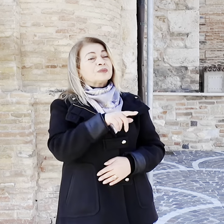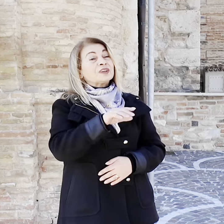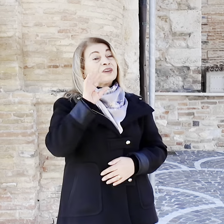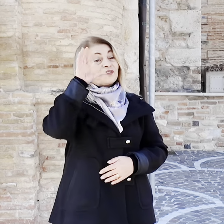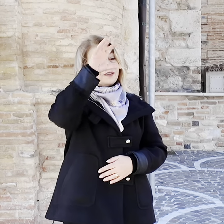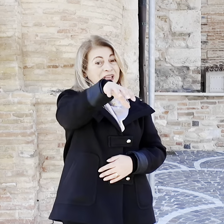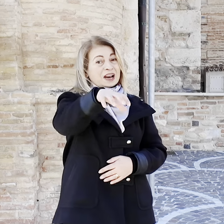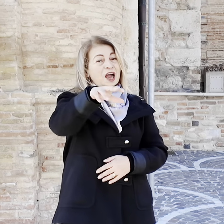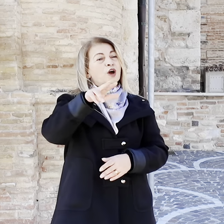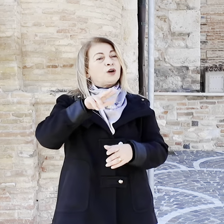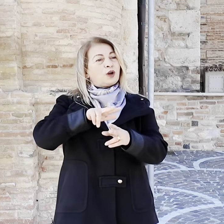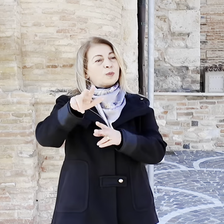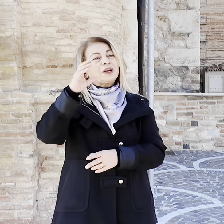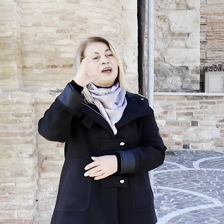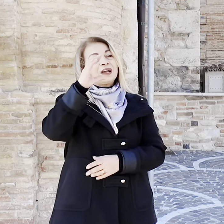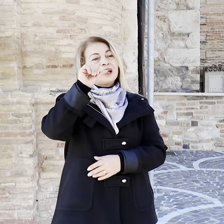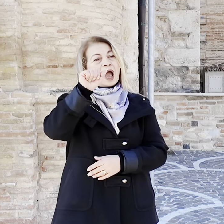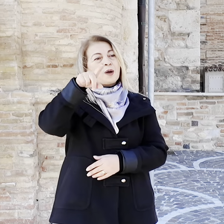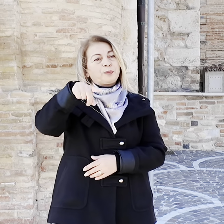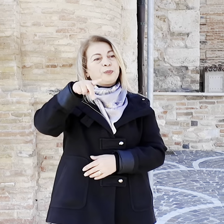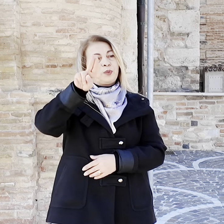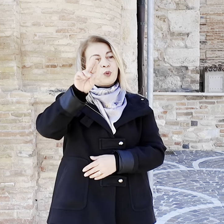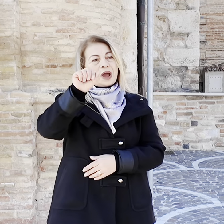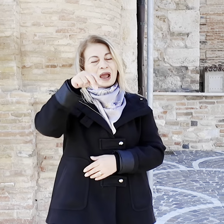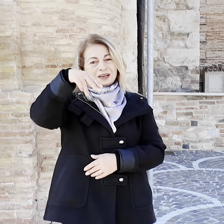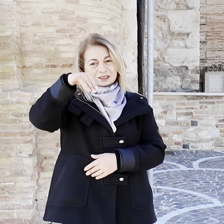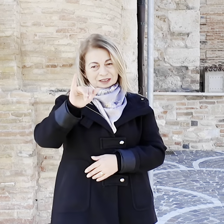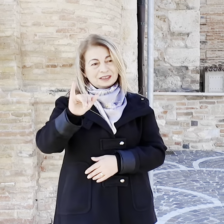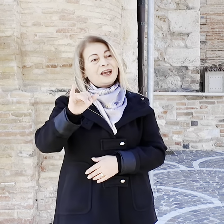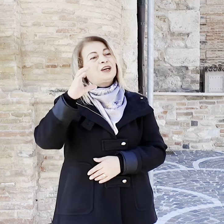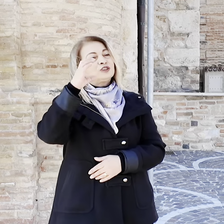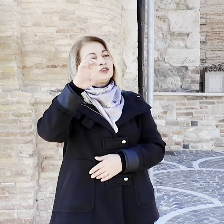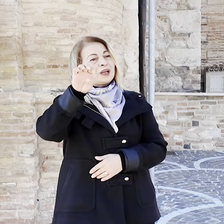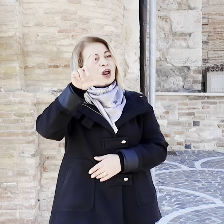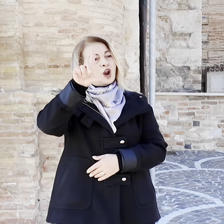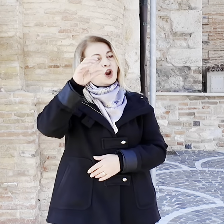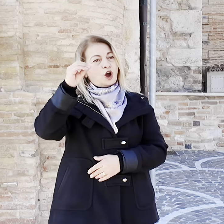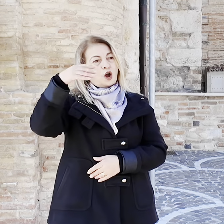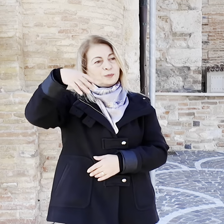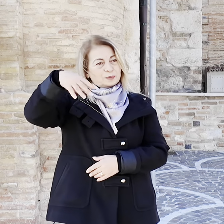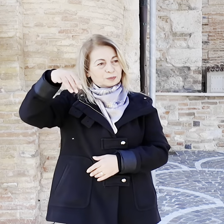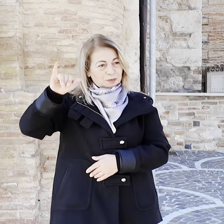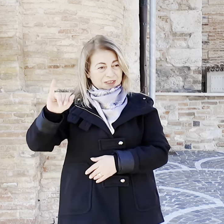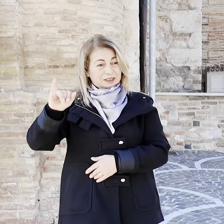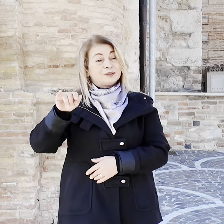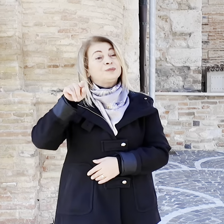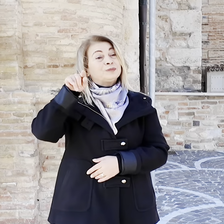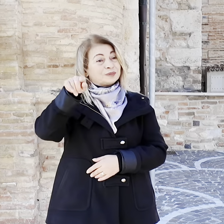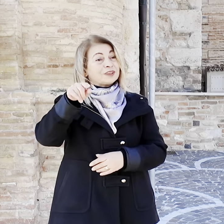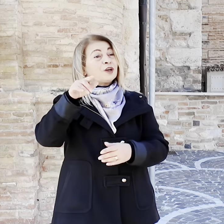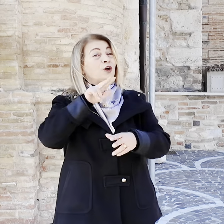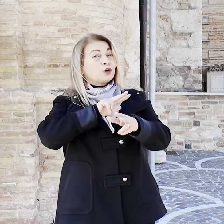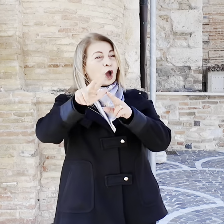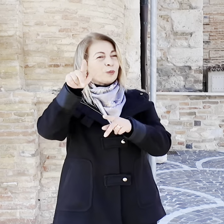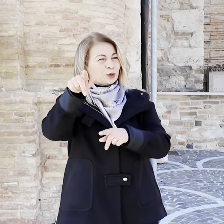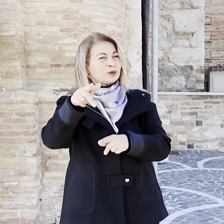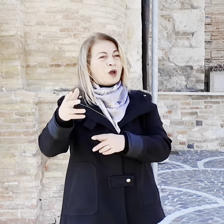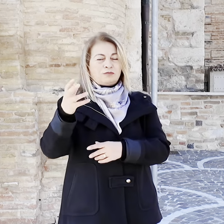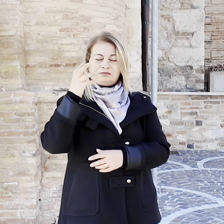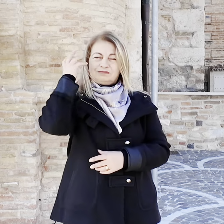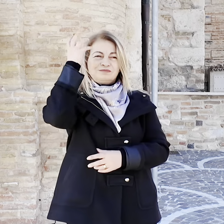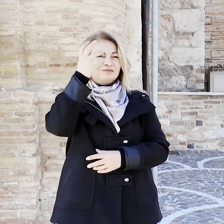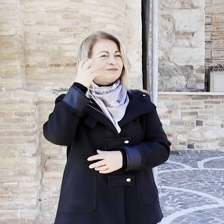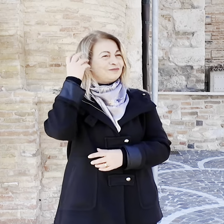Capuani Celommi, fiore all'occhiello dell'amministrazione comunale di Torricella Sicura,